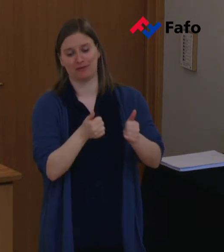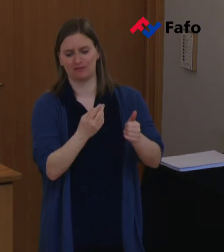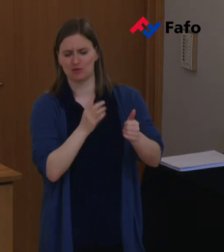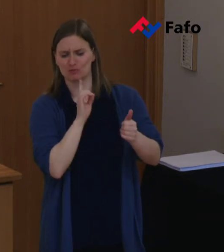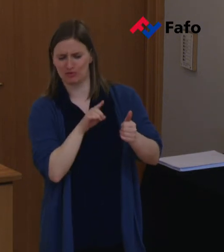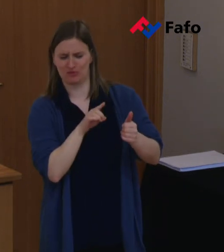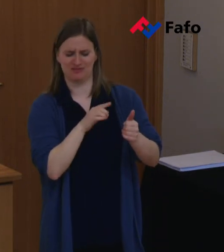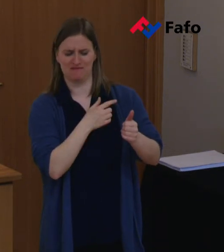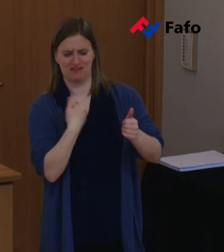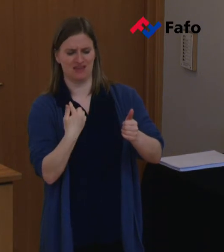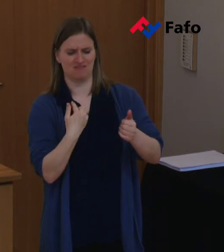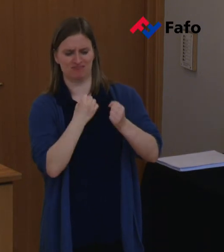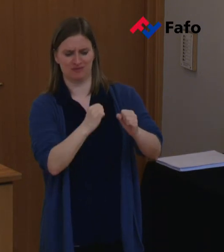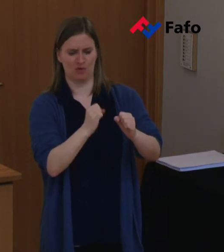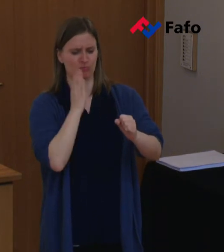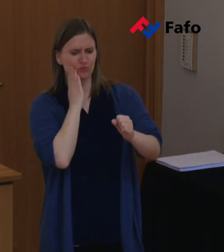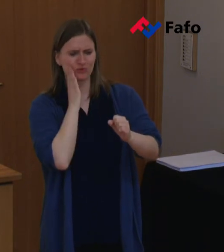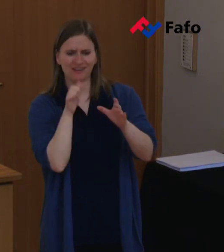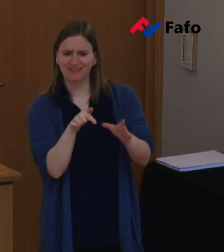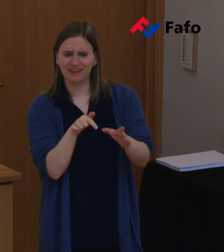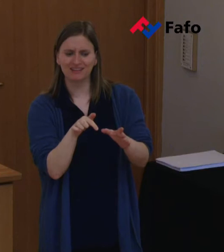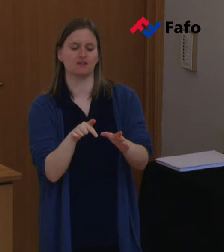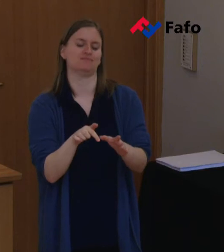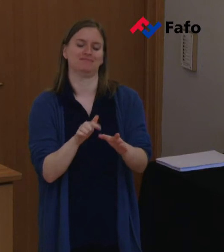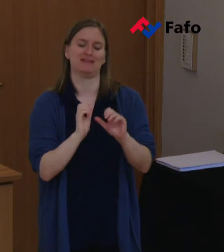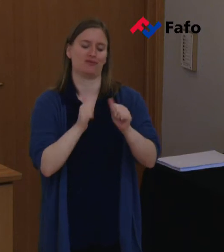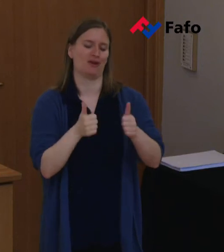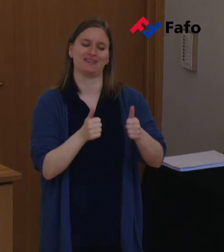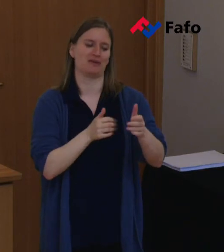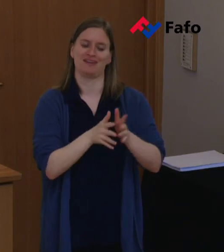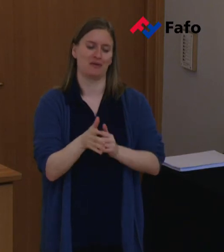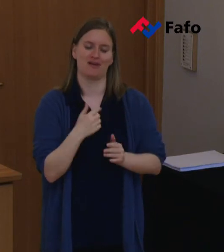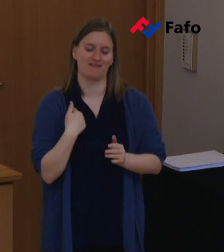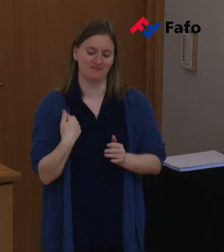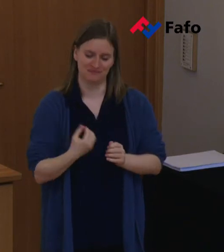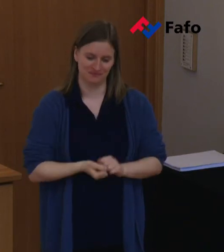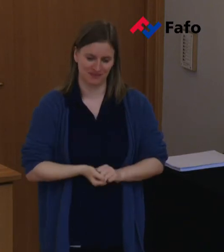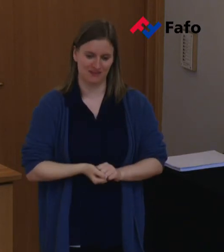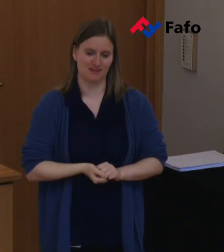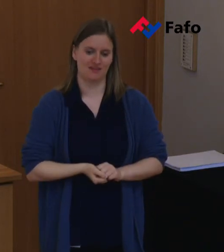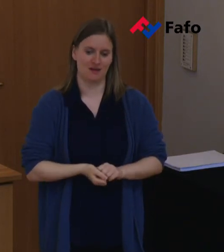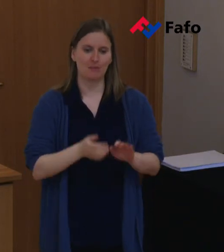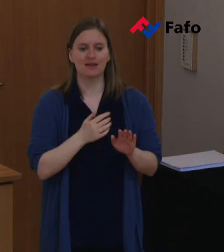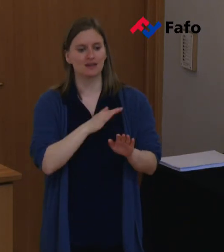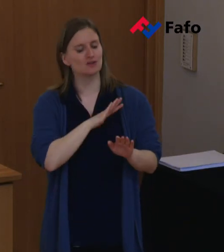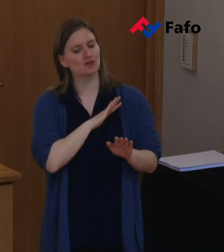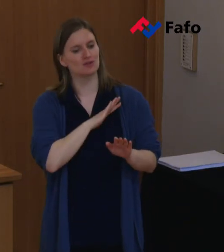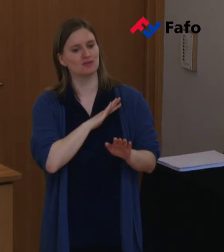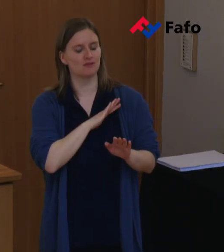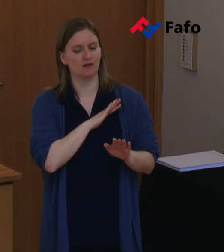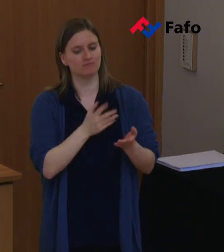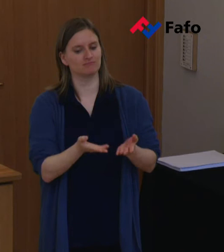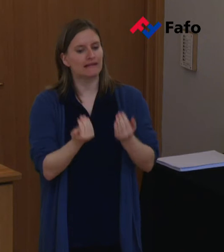vi drive med bosetting om? Og det skal vi jo selvsagt ikke gjøre. Men jeg synes det var veldig lett